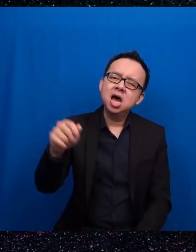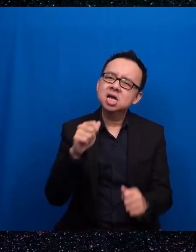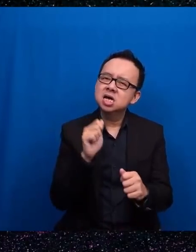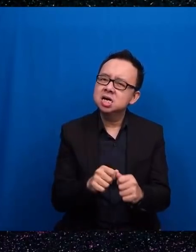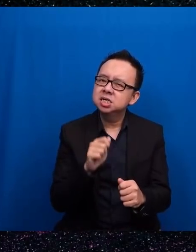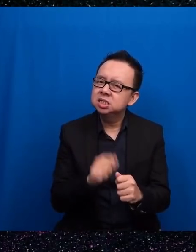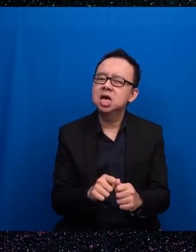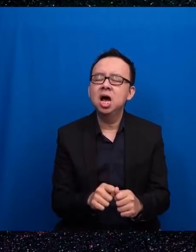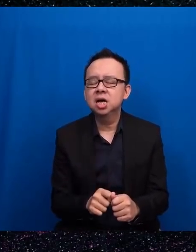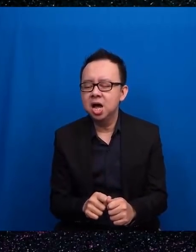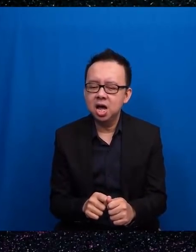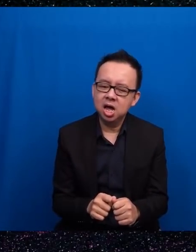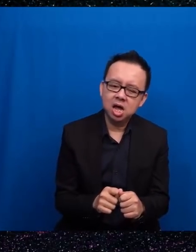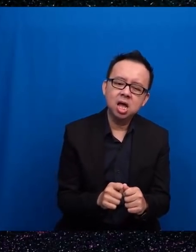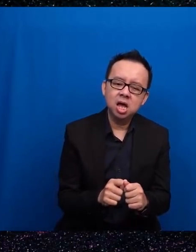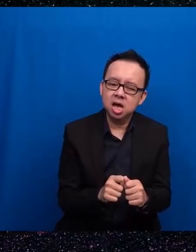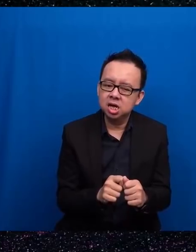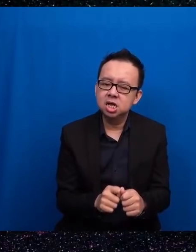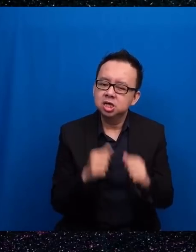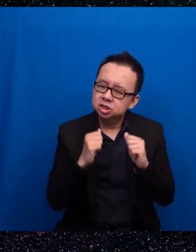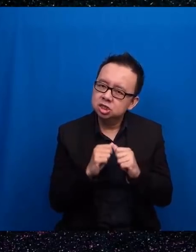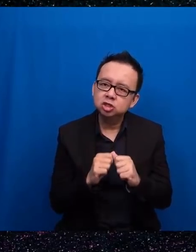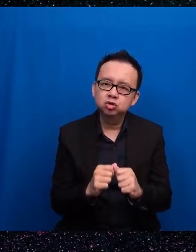Dia kerjakan